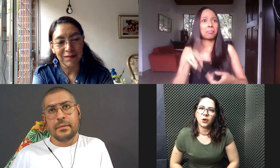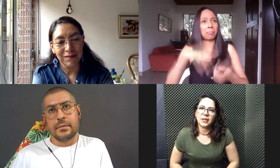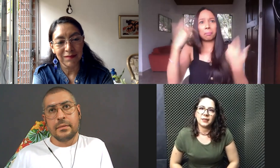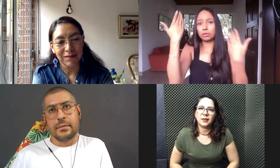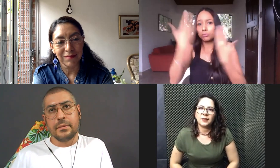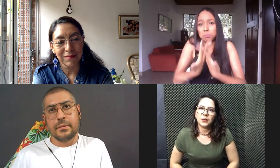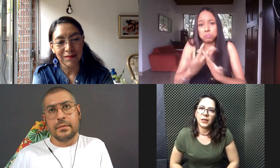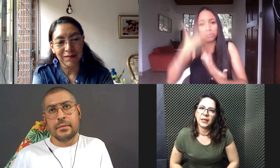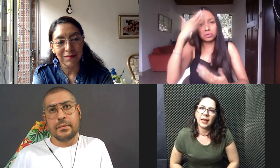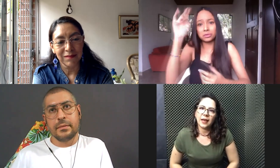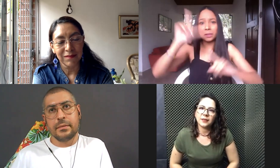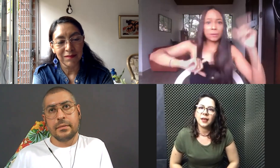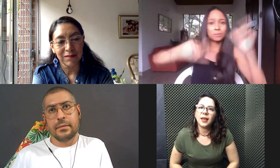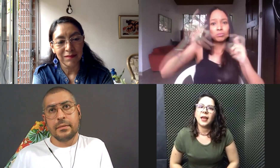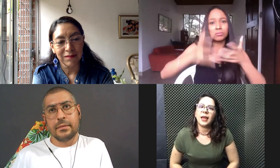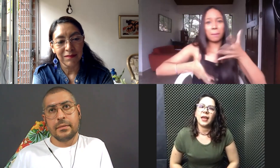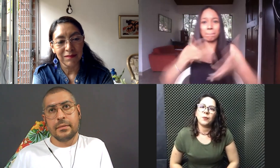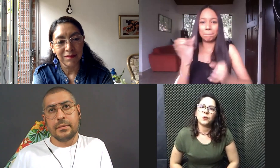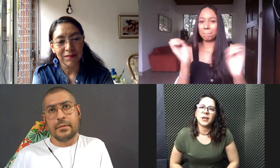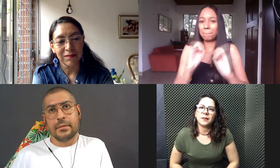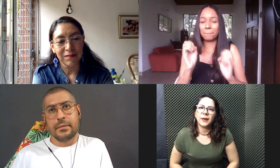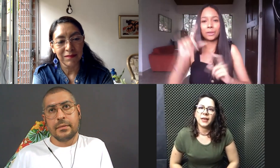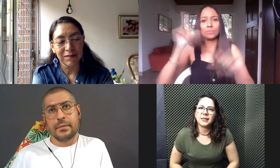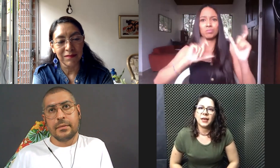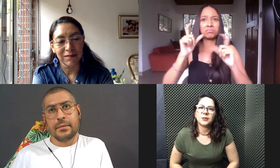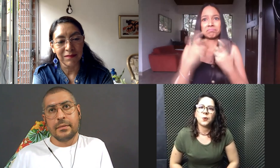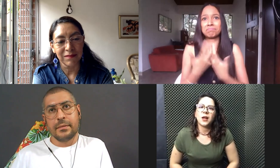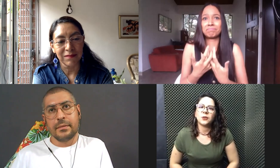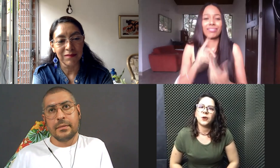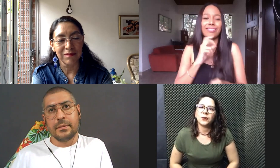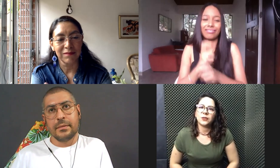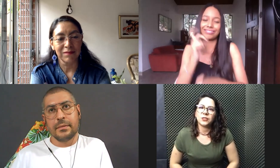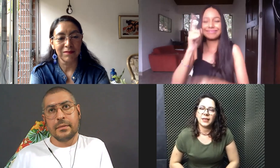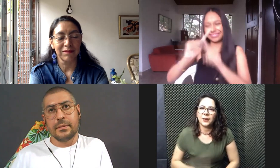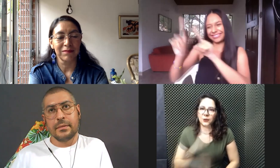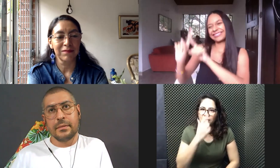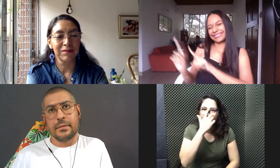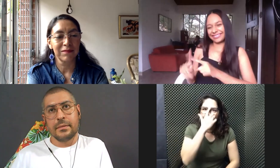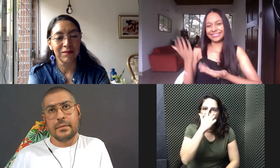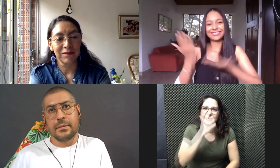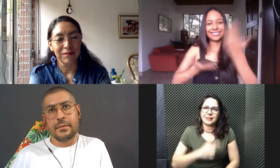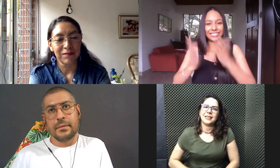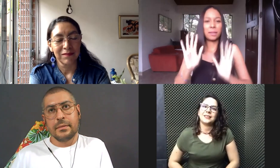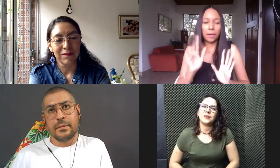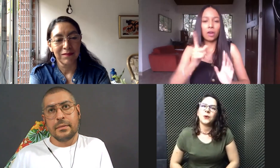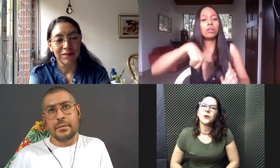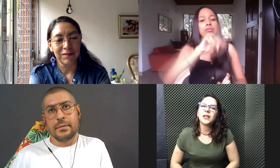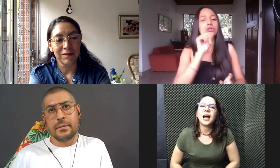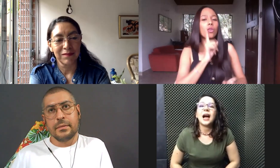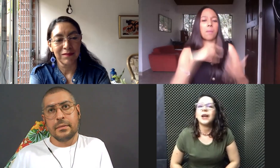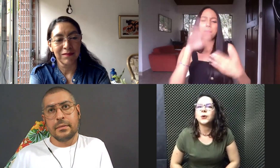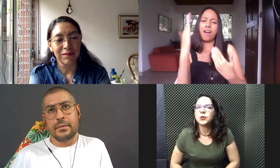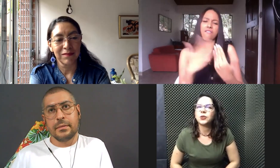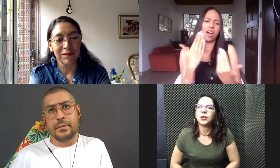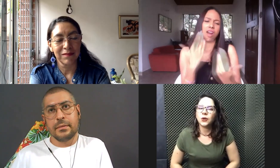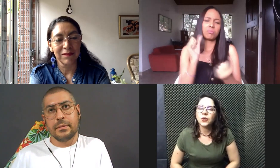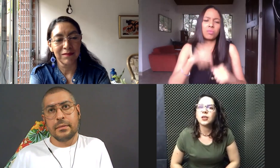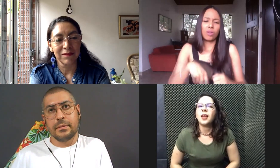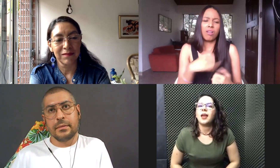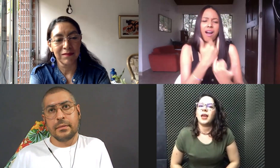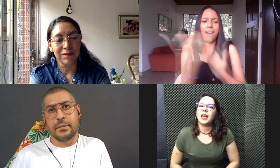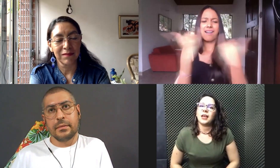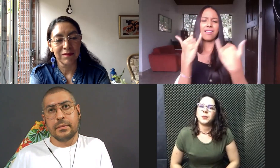y tocar esas sensibilidades. Muchas veces cuando nos dicen que los oyentes se les dificulta, a algunos, no a